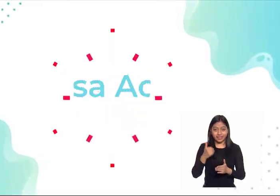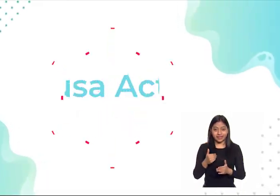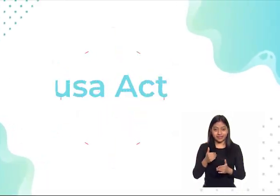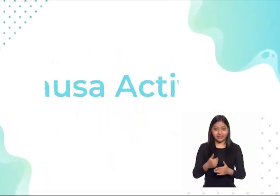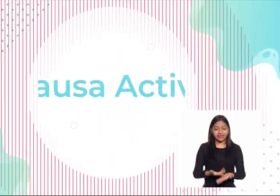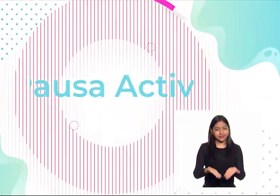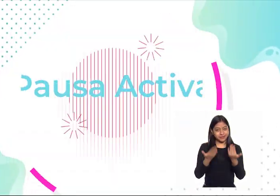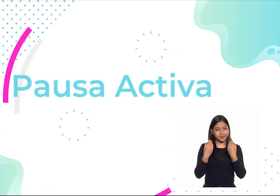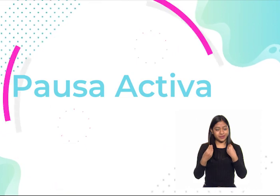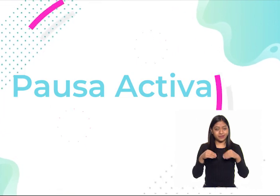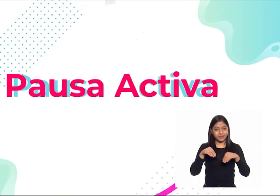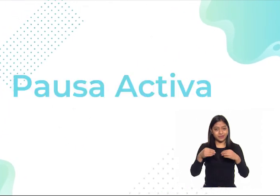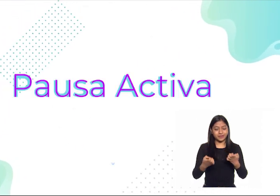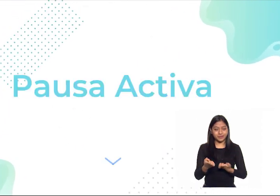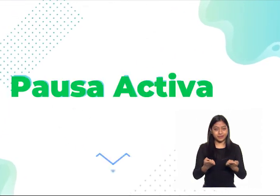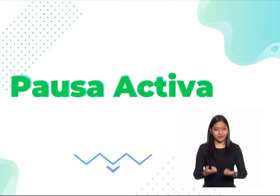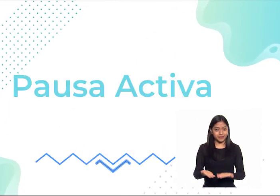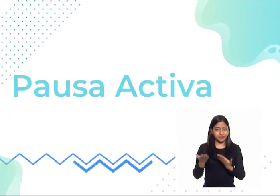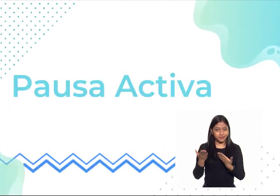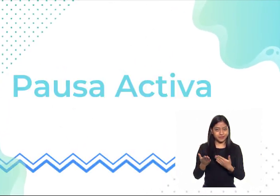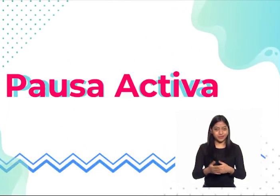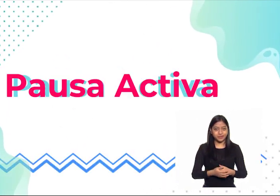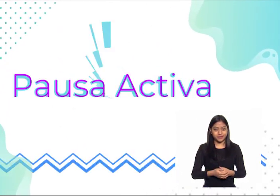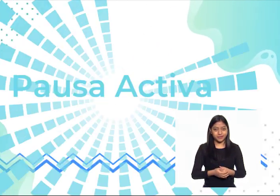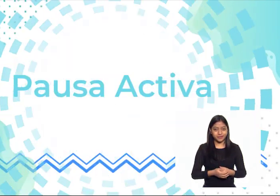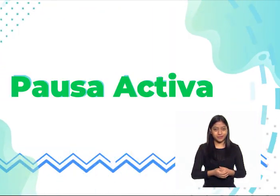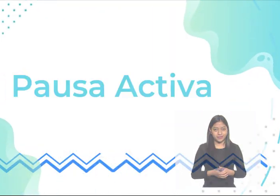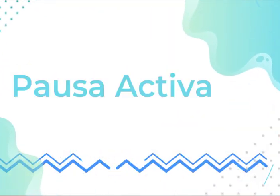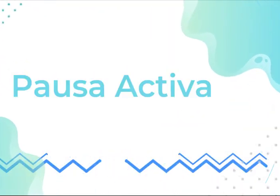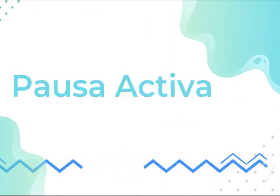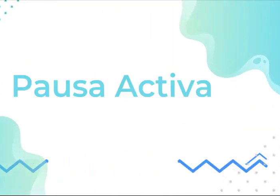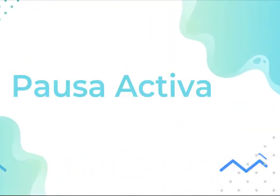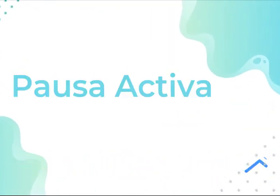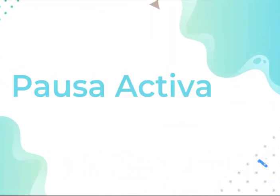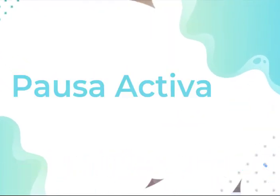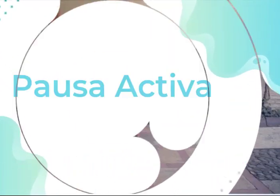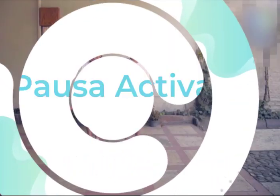a movernos con la siguiente pausa activa. ¡Muévete!